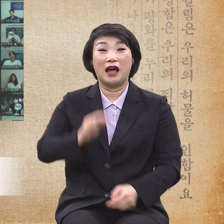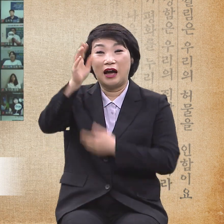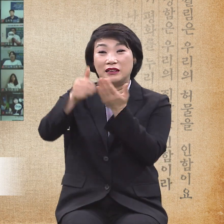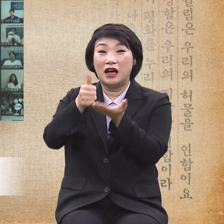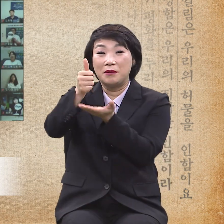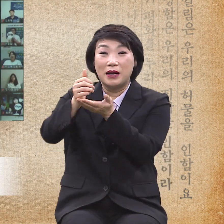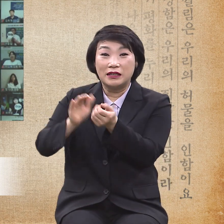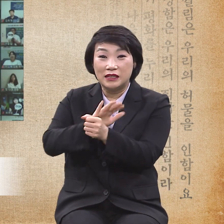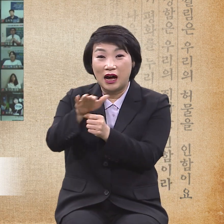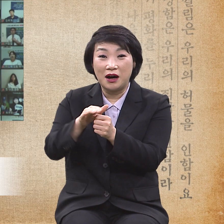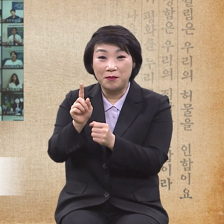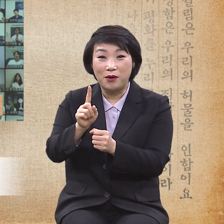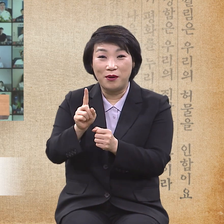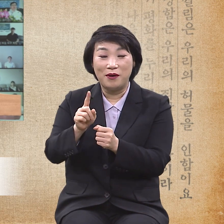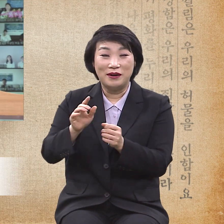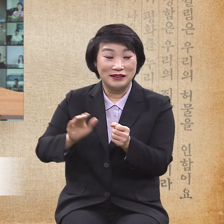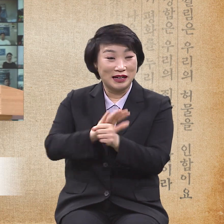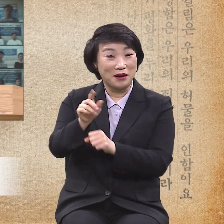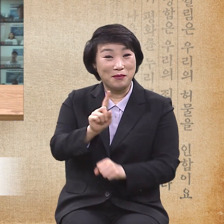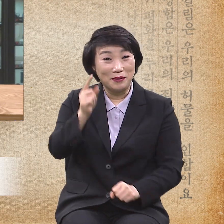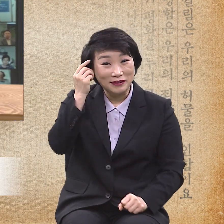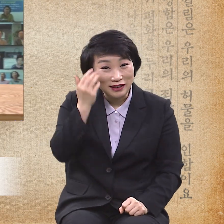하나님의 사랑은 사랑이 뭡니까?